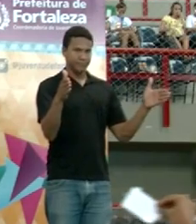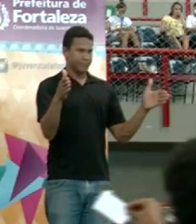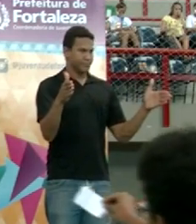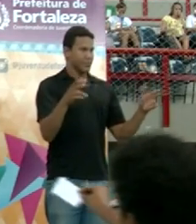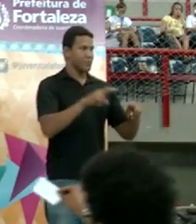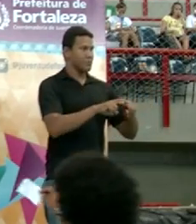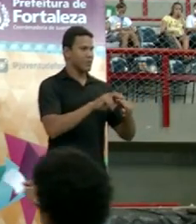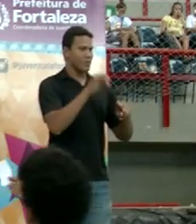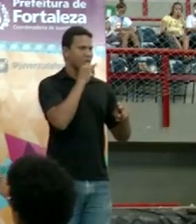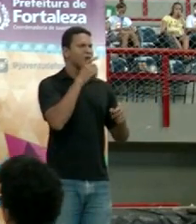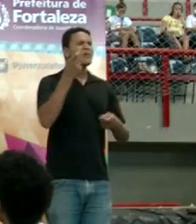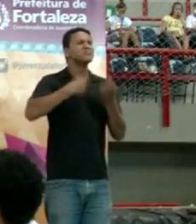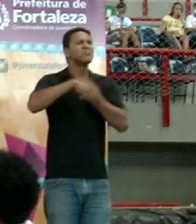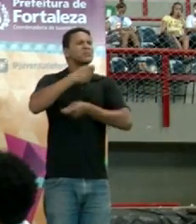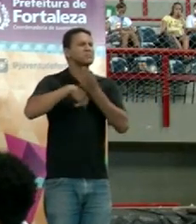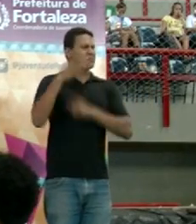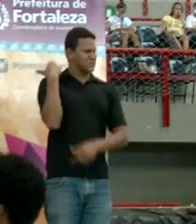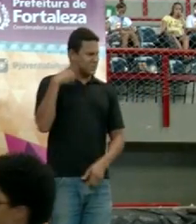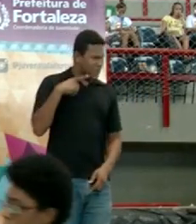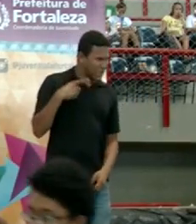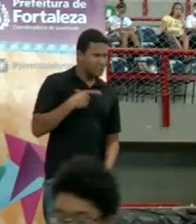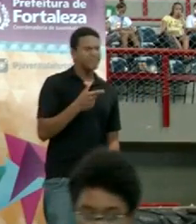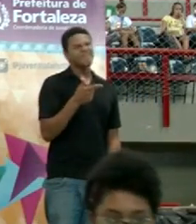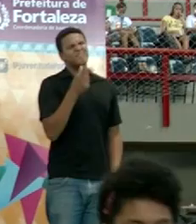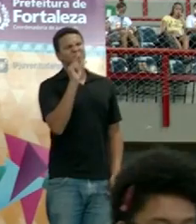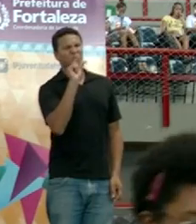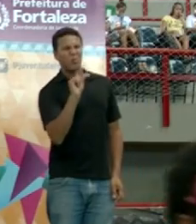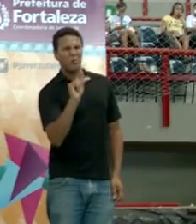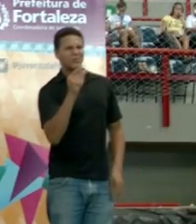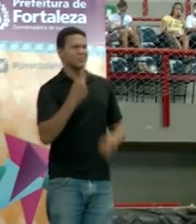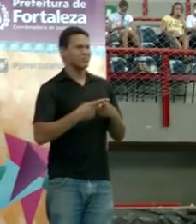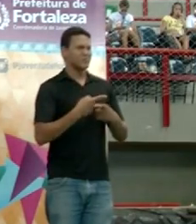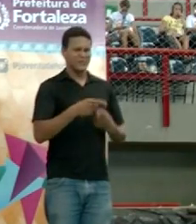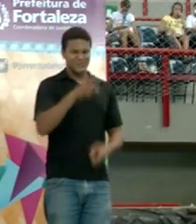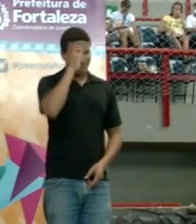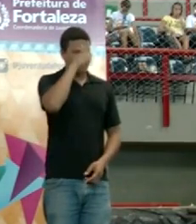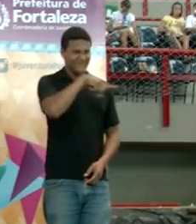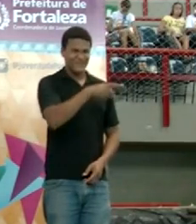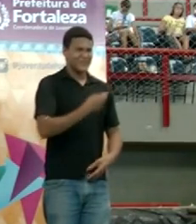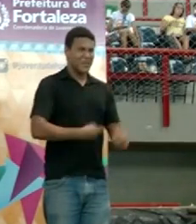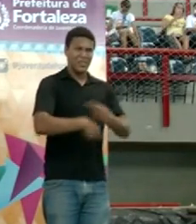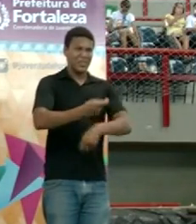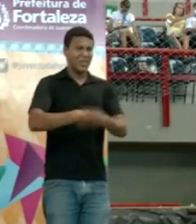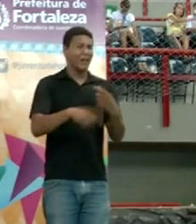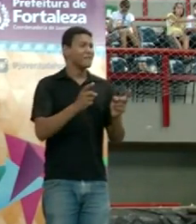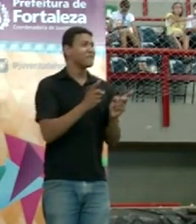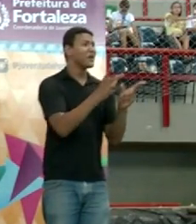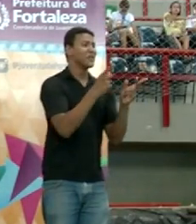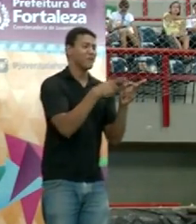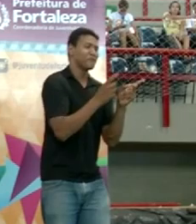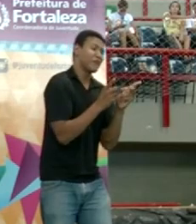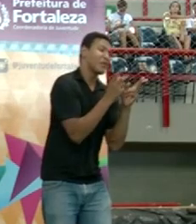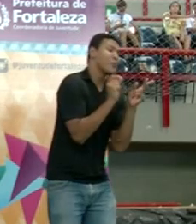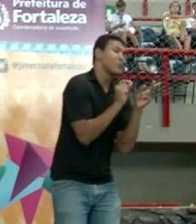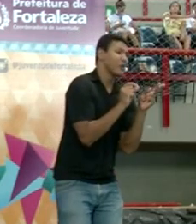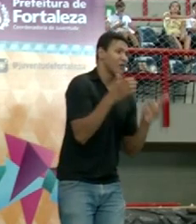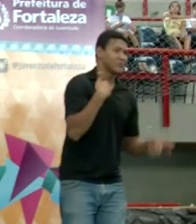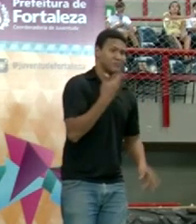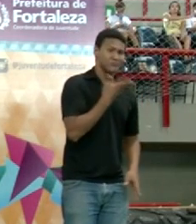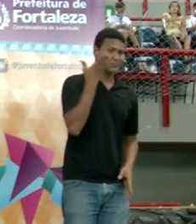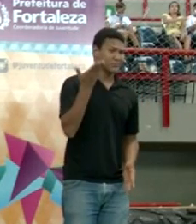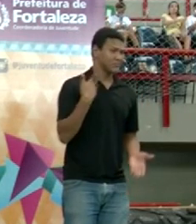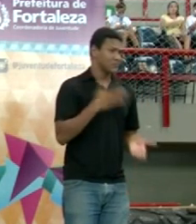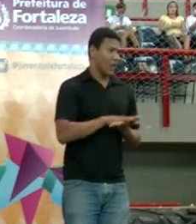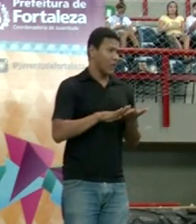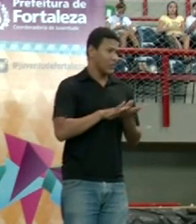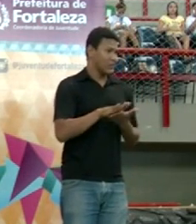produziam a própria subsistência, tá certo? Beleza? Então eu não tenho como vender se eu não tenho o que vender, tá?